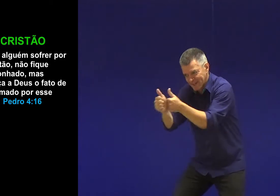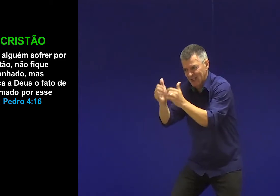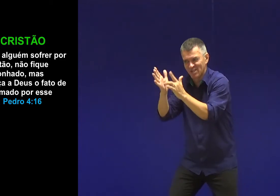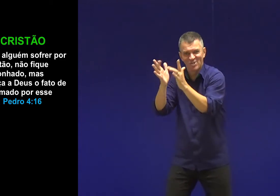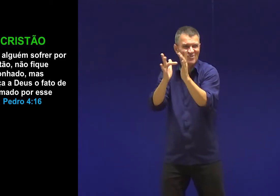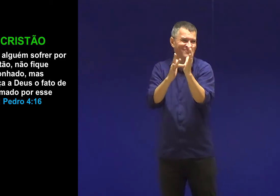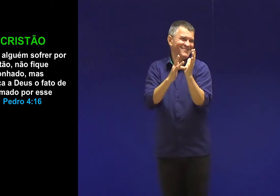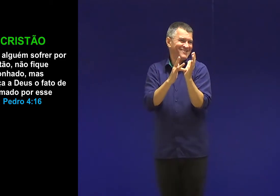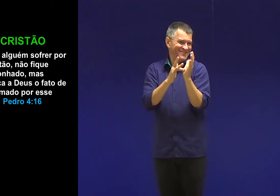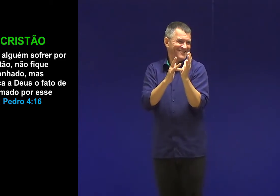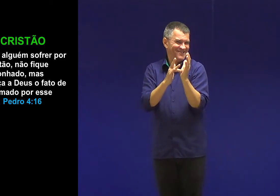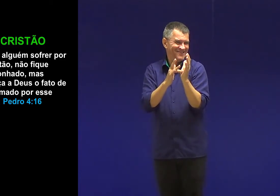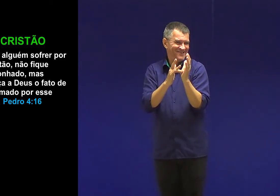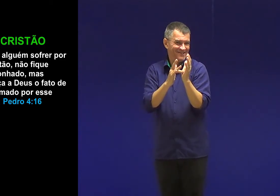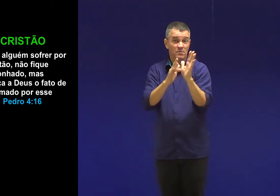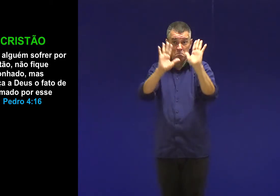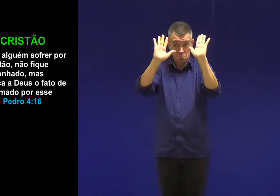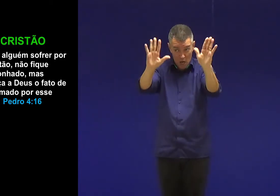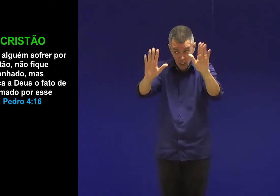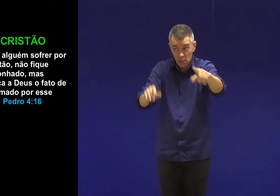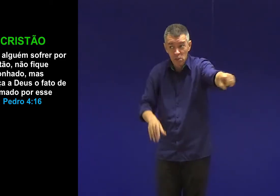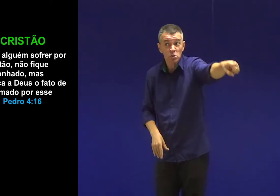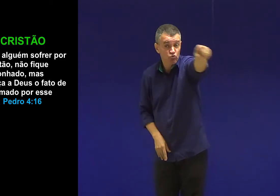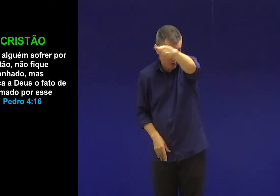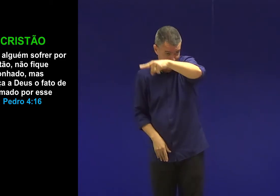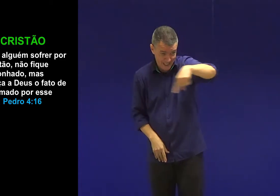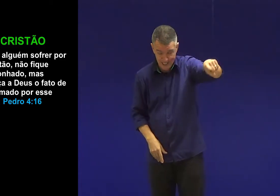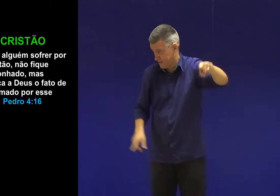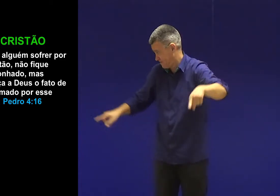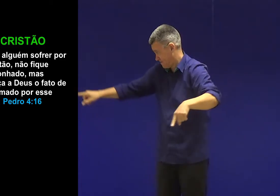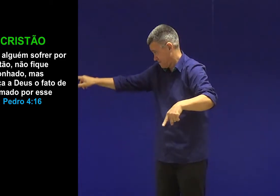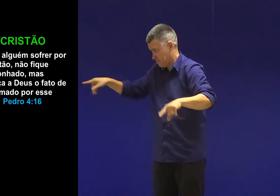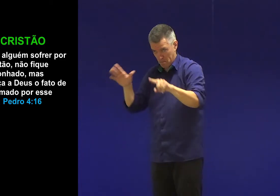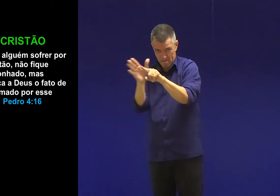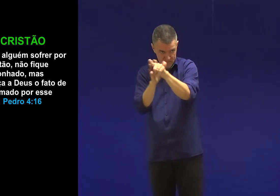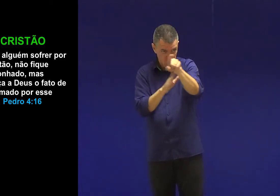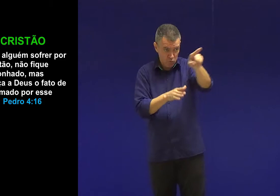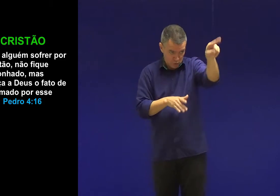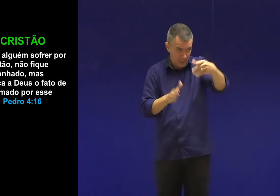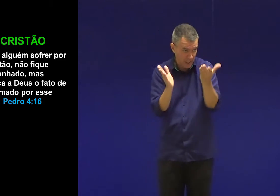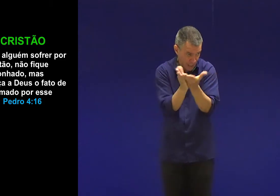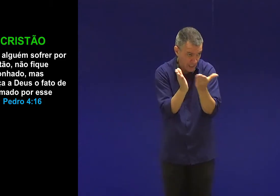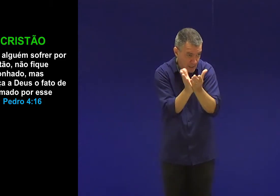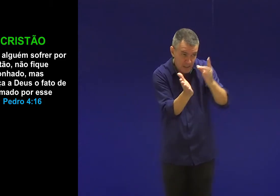Somos cristãos porque somos crentes no Senhor Jesus. Nós precisamos nos termos firmes.